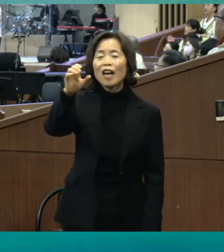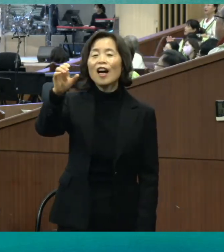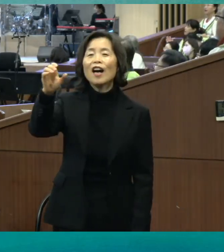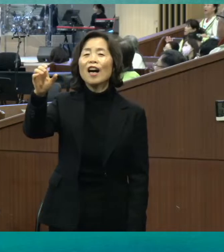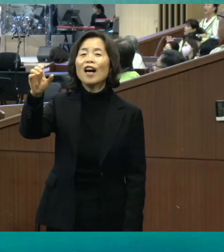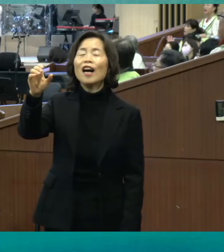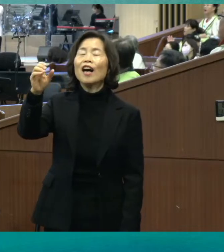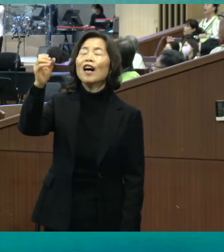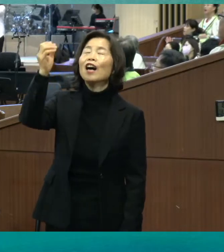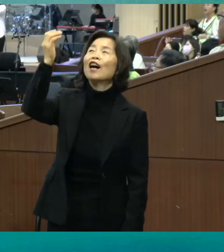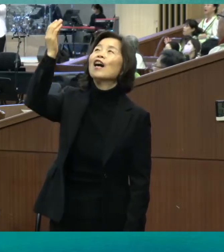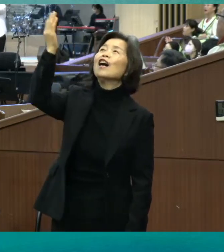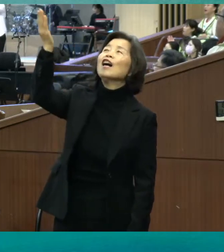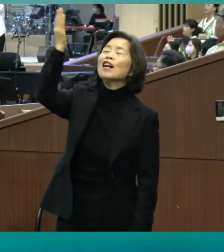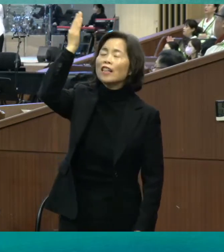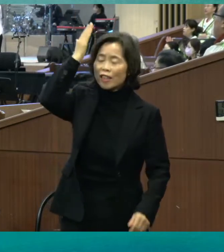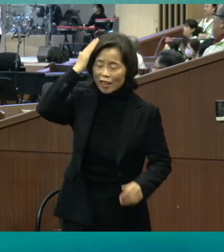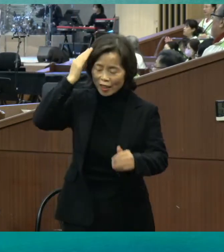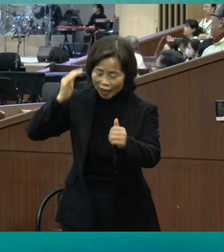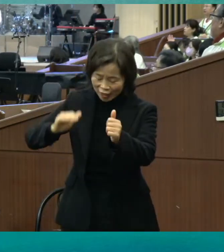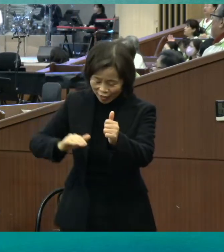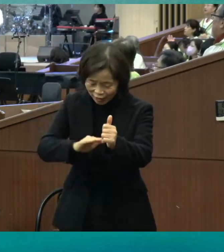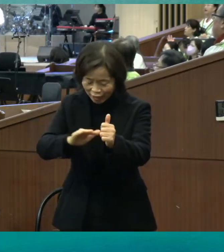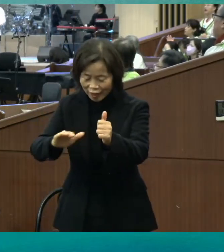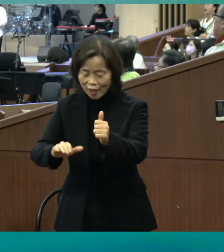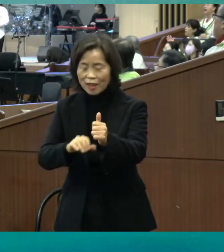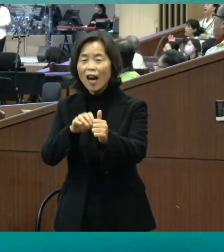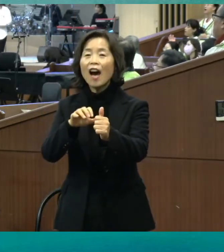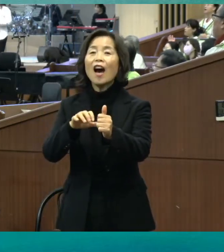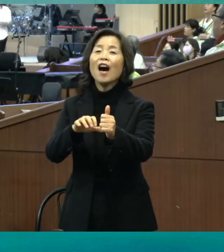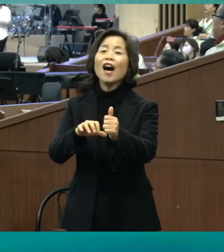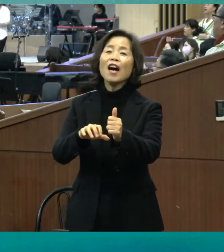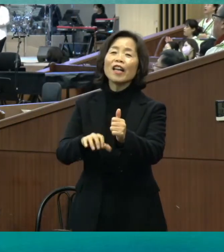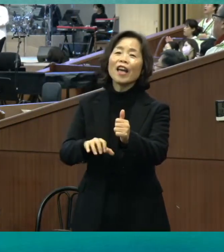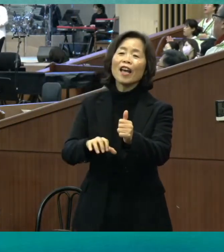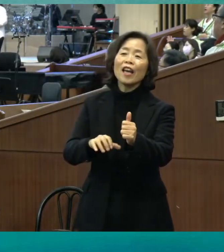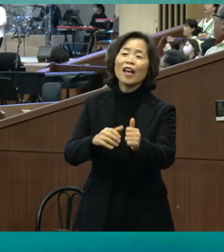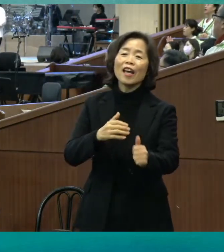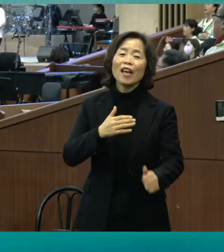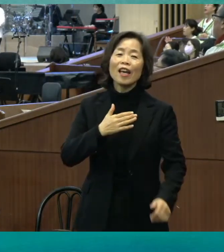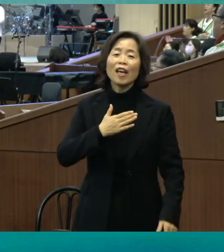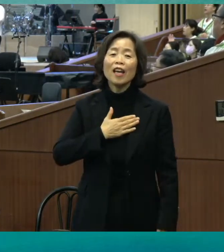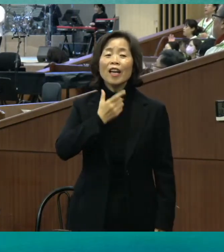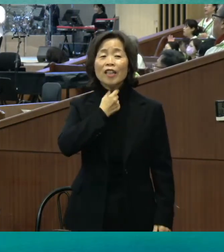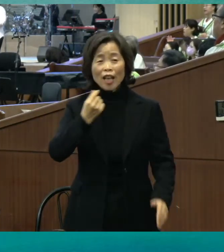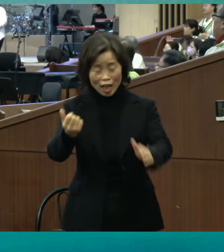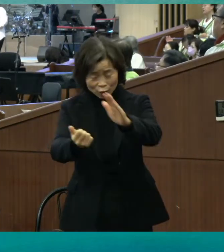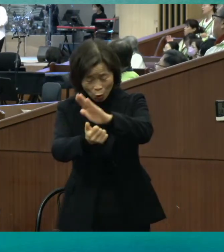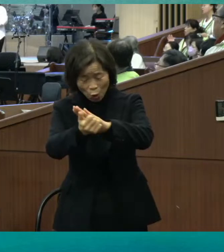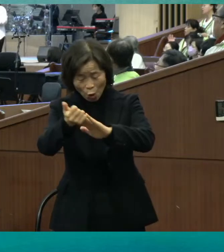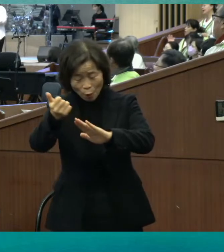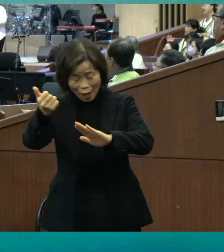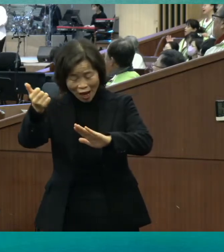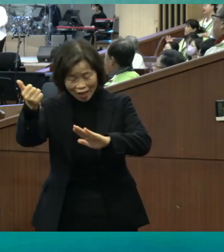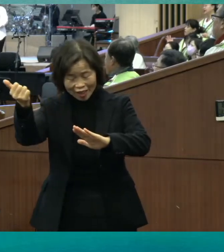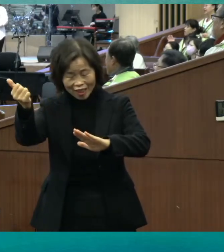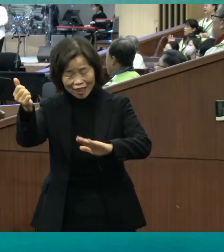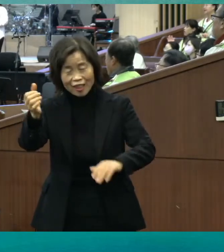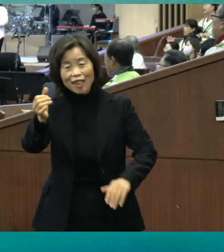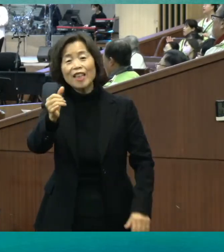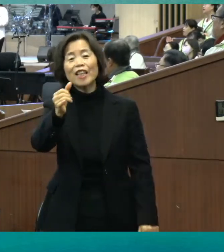십자가 그 그늘 아래 내